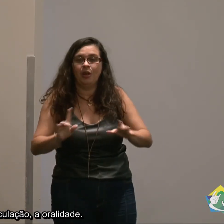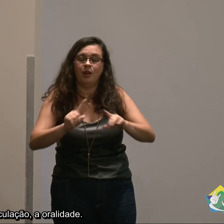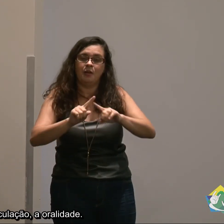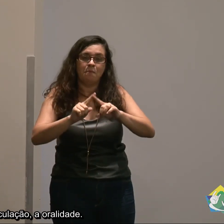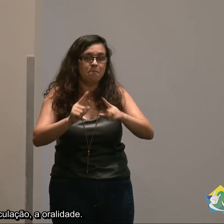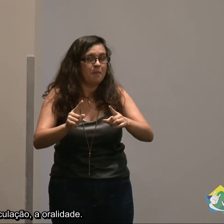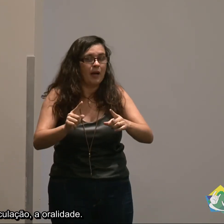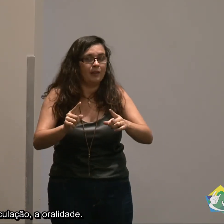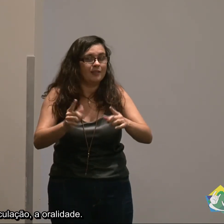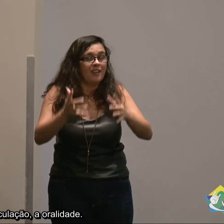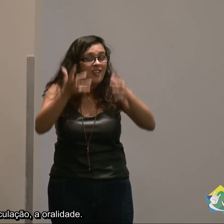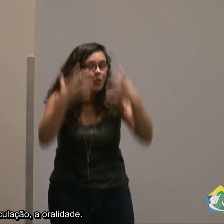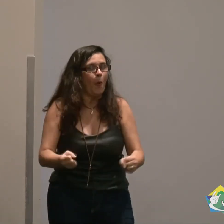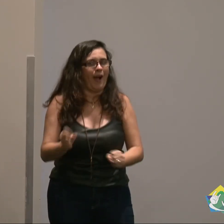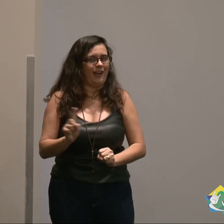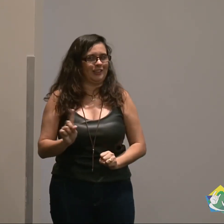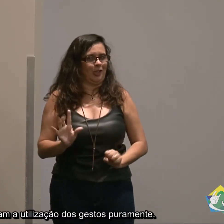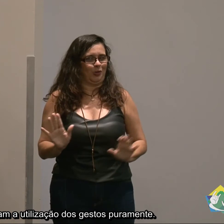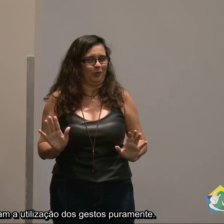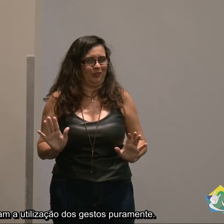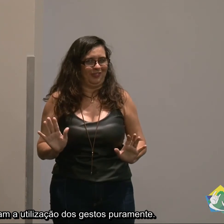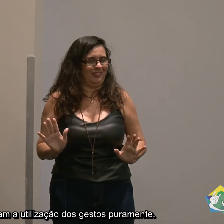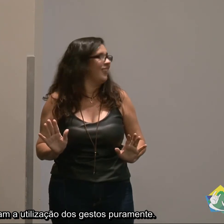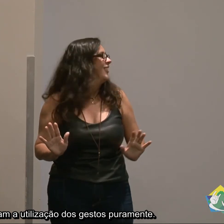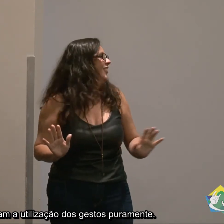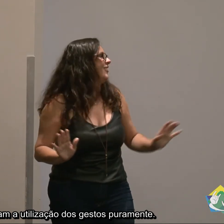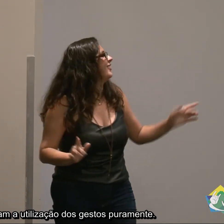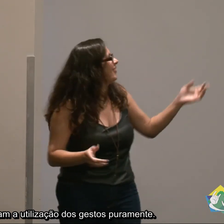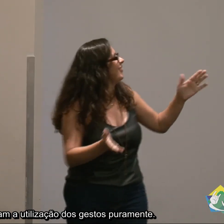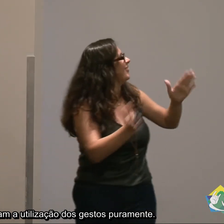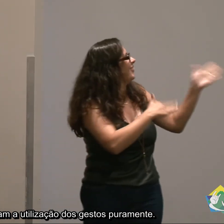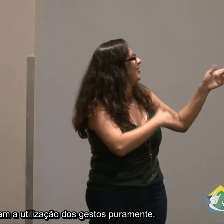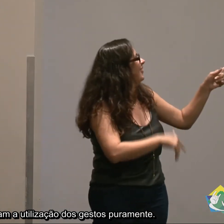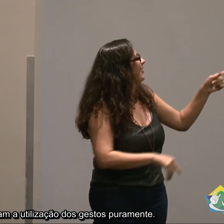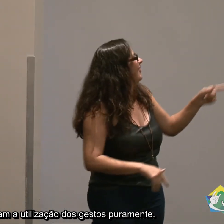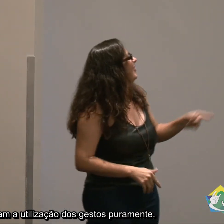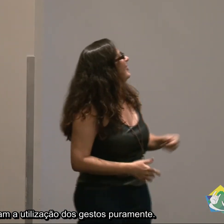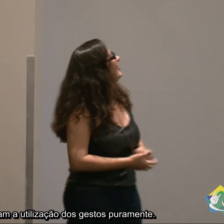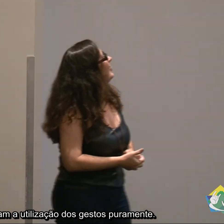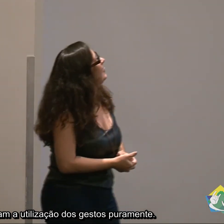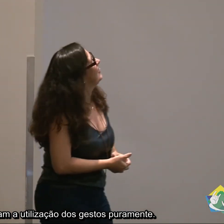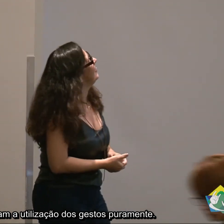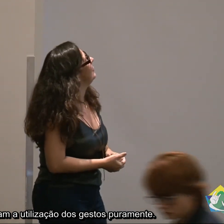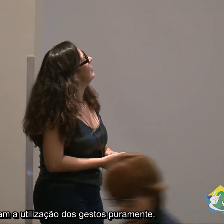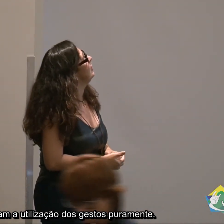articulação a oralidade eles ainda não aceitavam a utilização dos gestos puramente